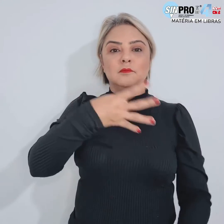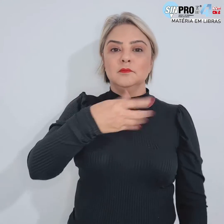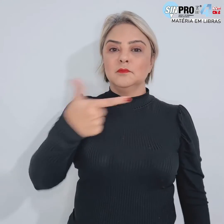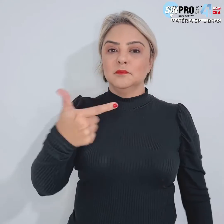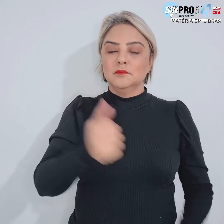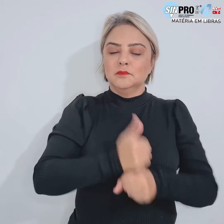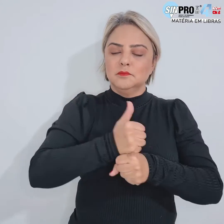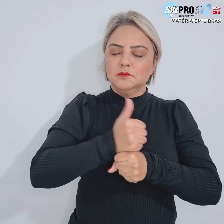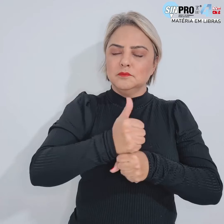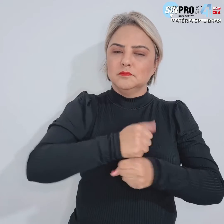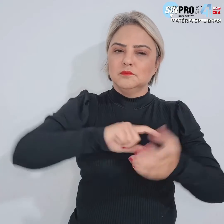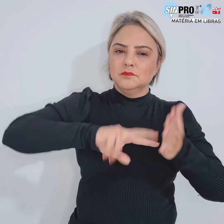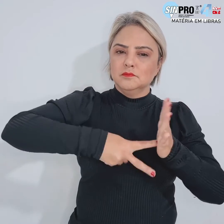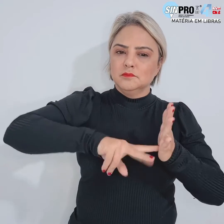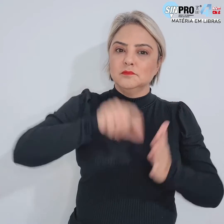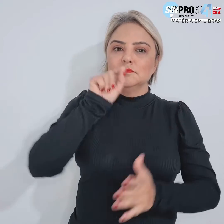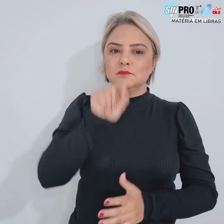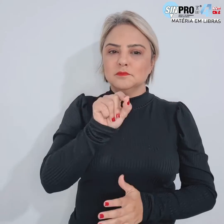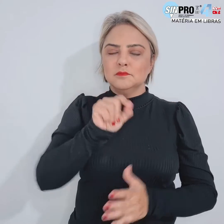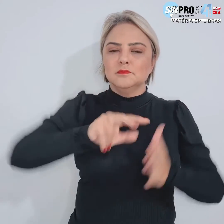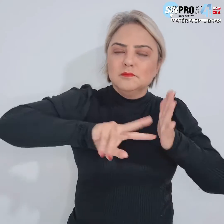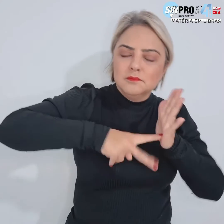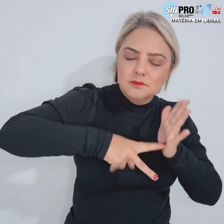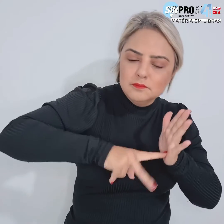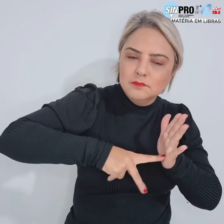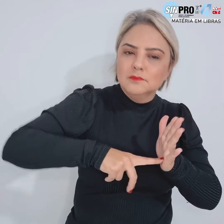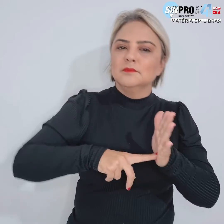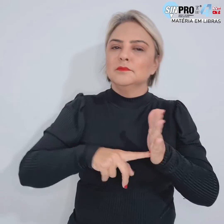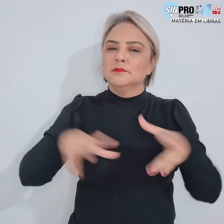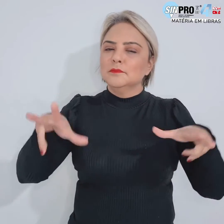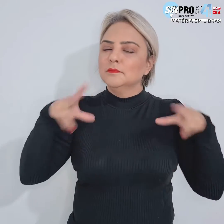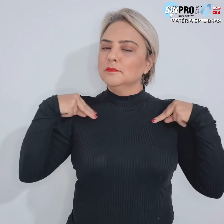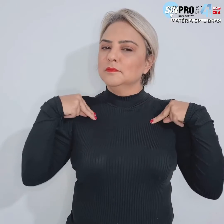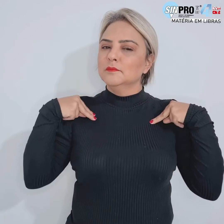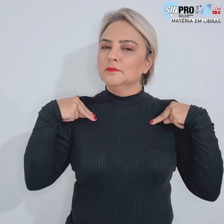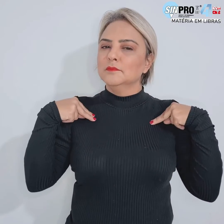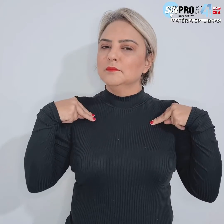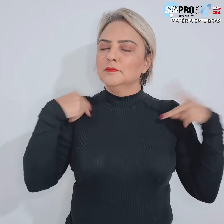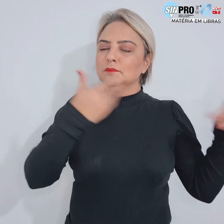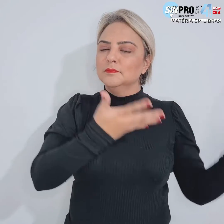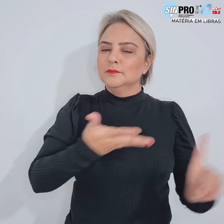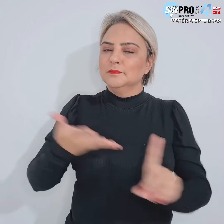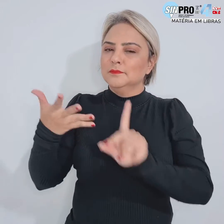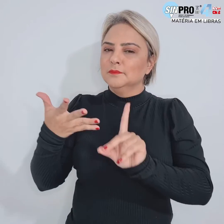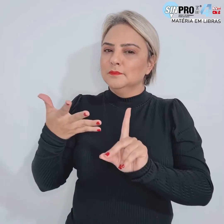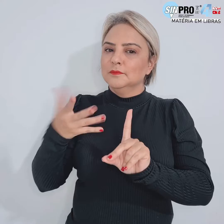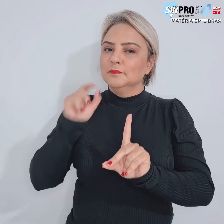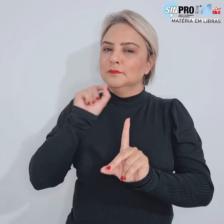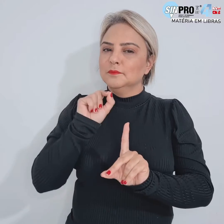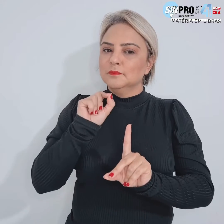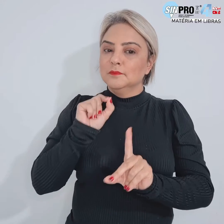Simpro. Essa instituição merece tão bela homenagem, por ser um dos sindicatos